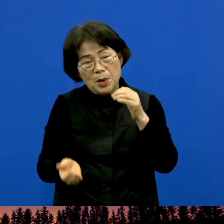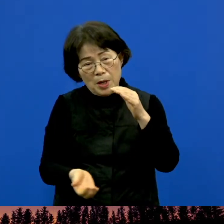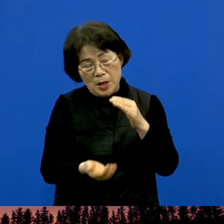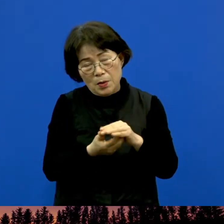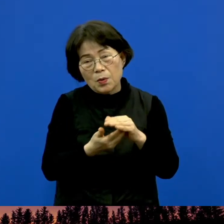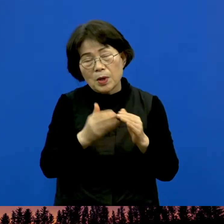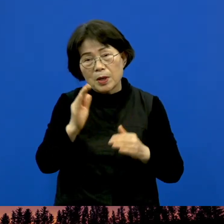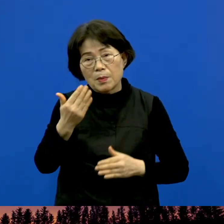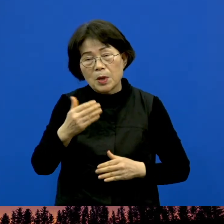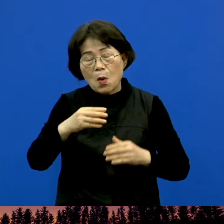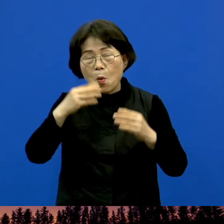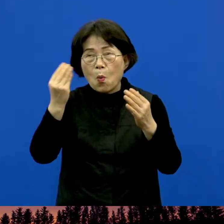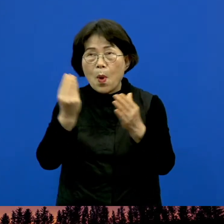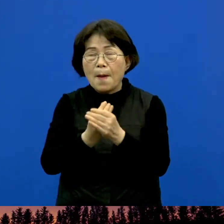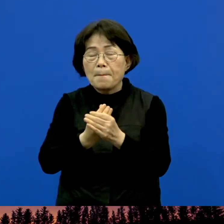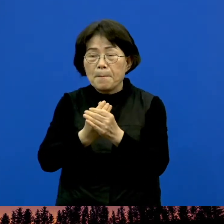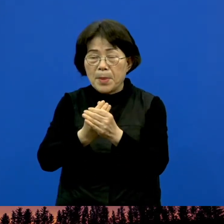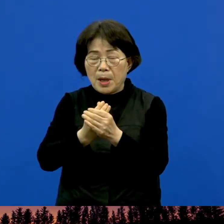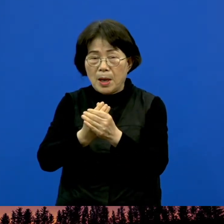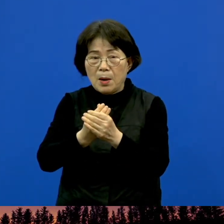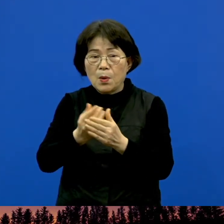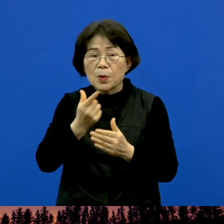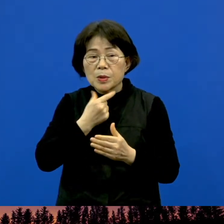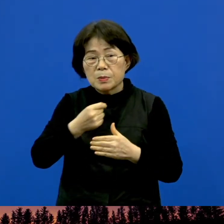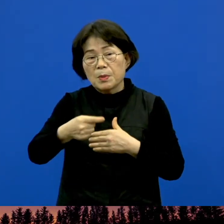완벽에 대한 충족이라고 그러죠.